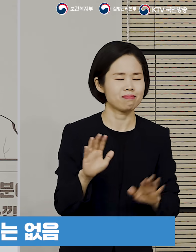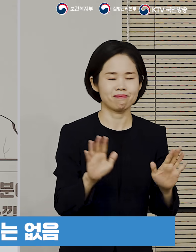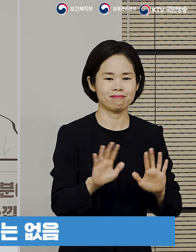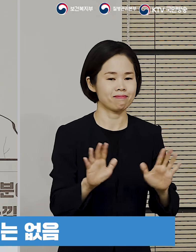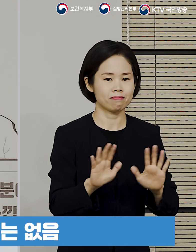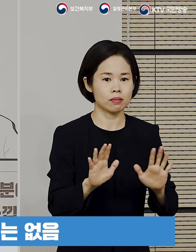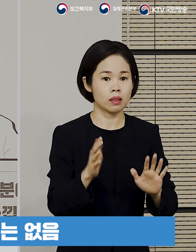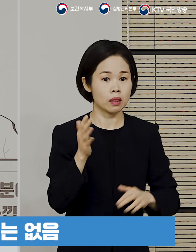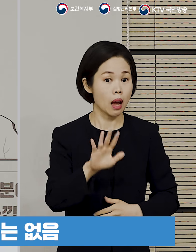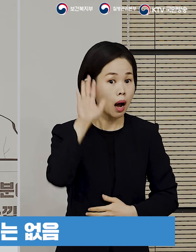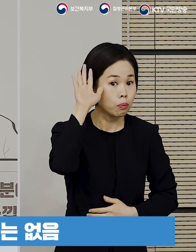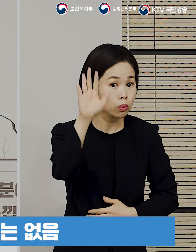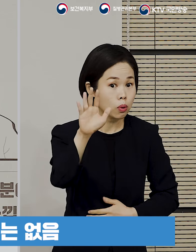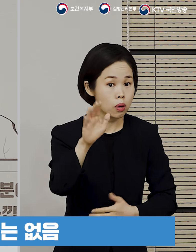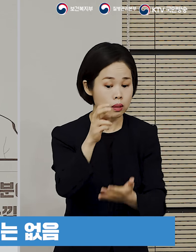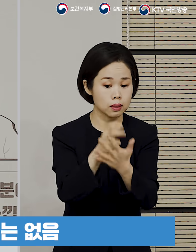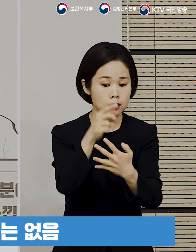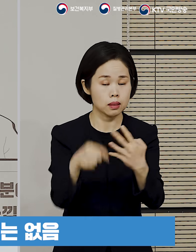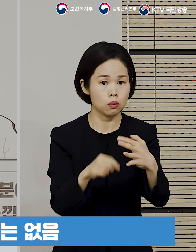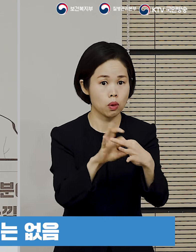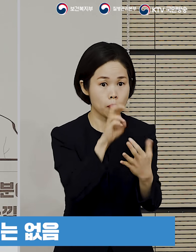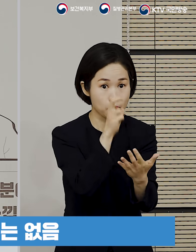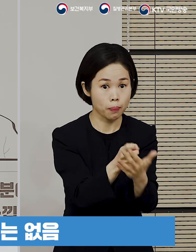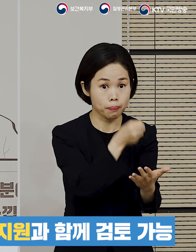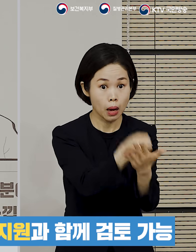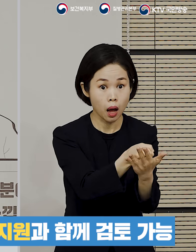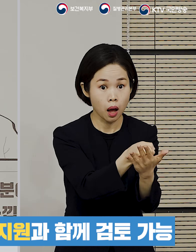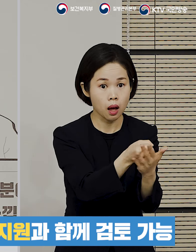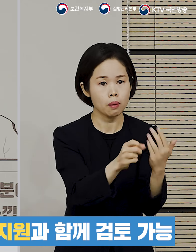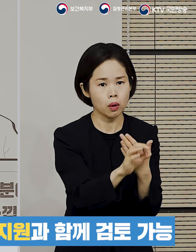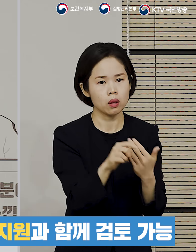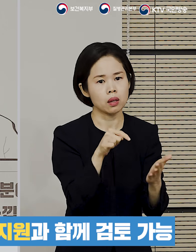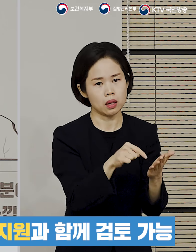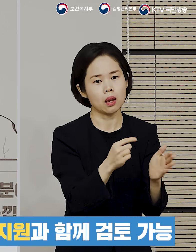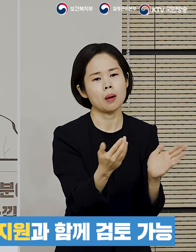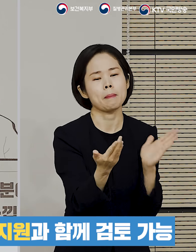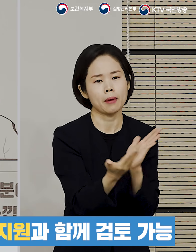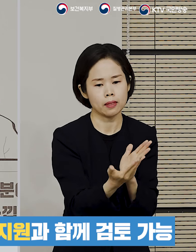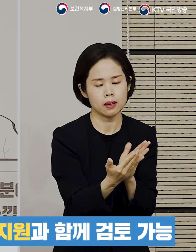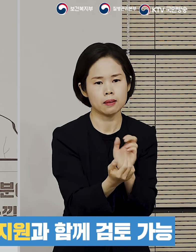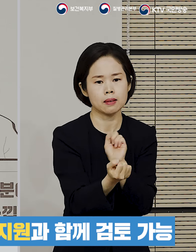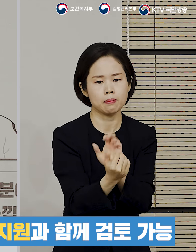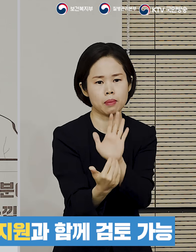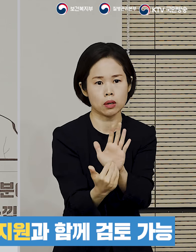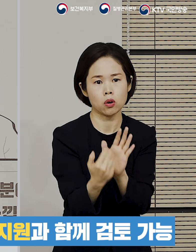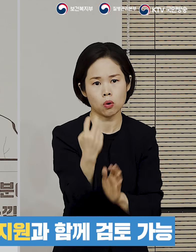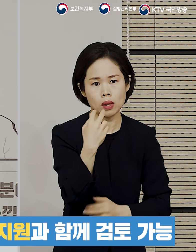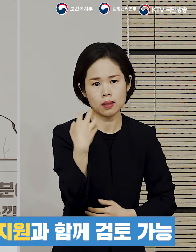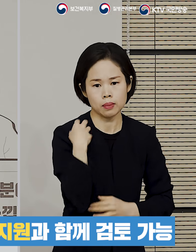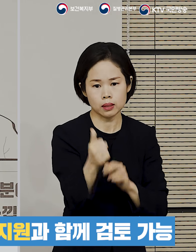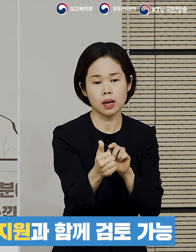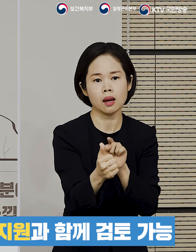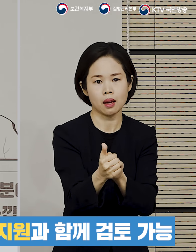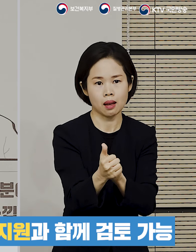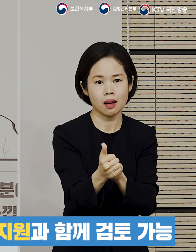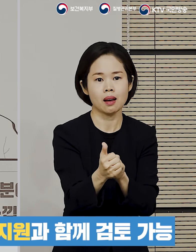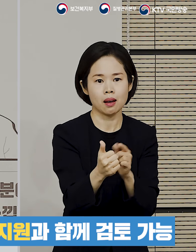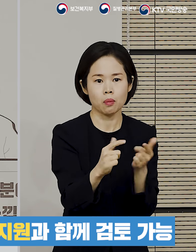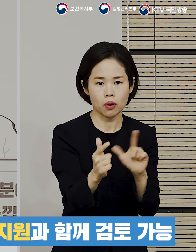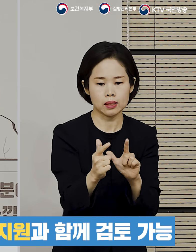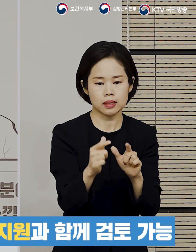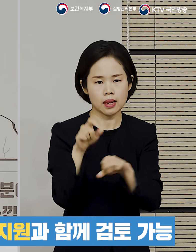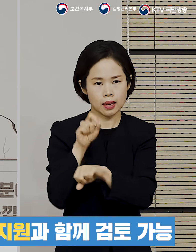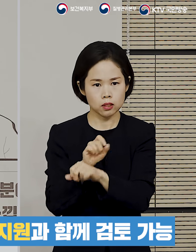염려하시는 그 처벌이나 이런 내용은 없습니다. 앞으로 만약에 이것이 법제가 된다면 균형되게 그에